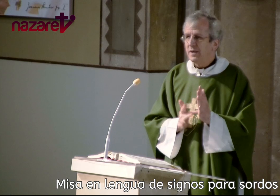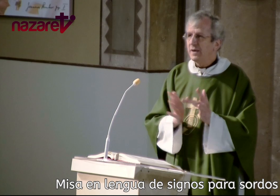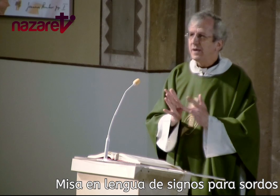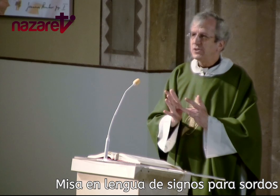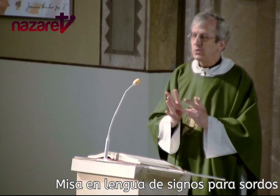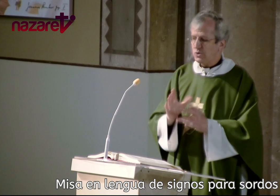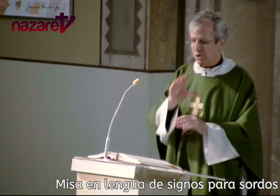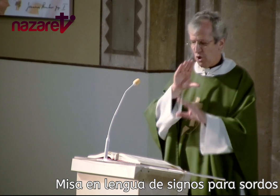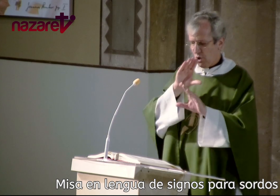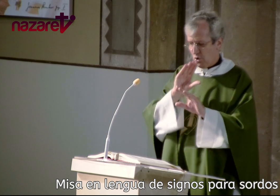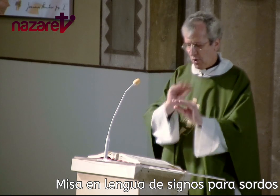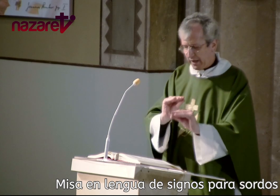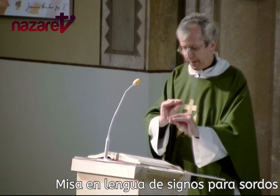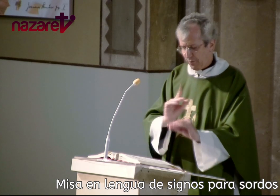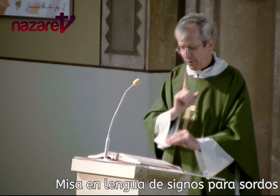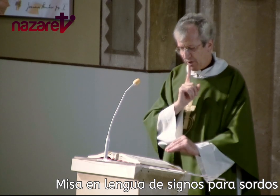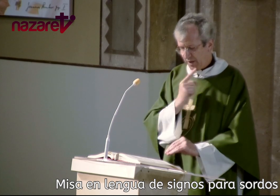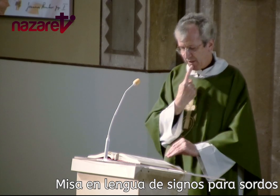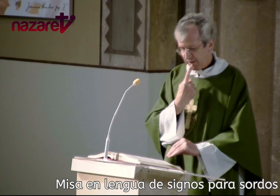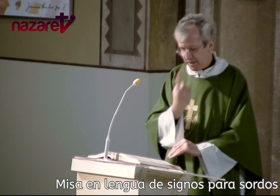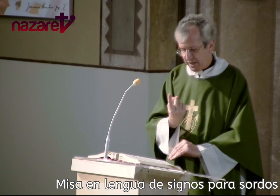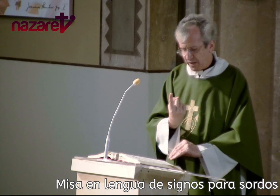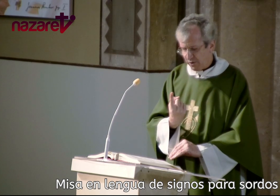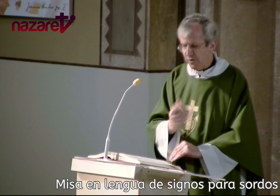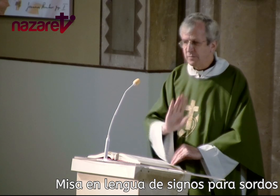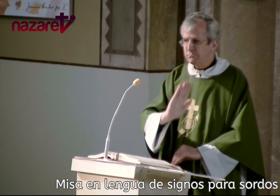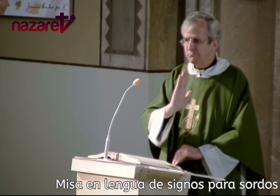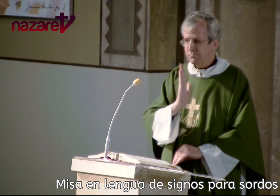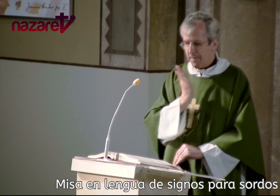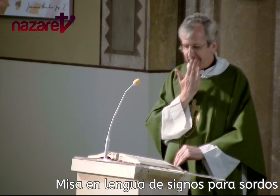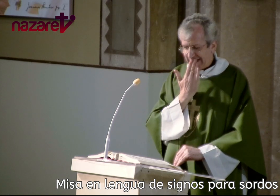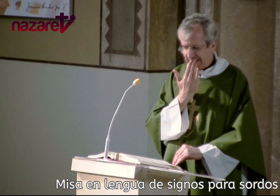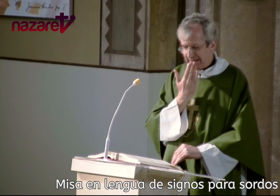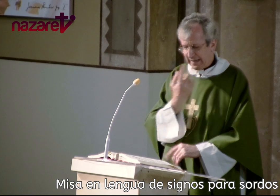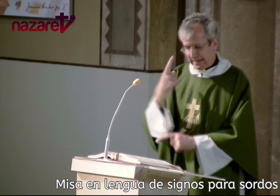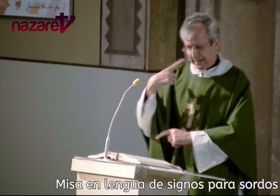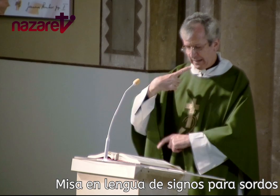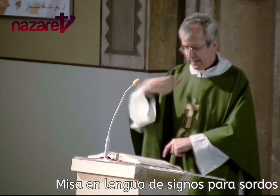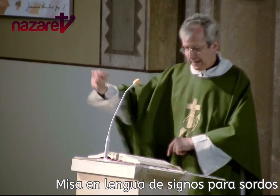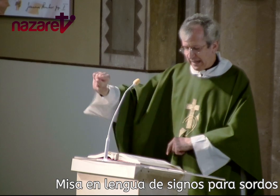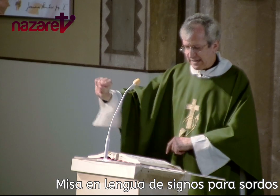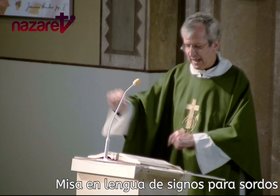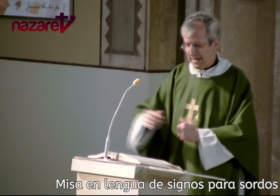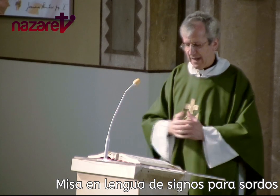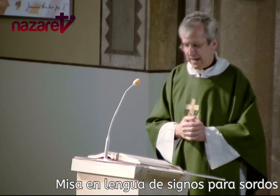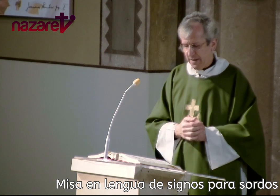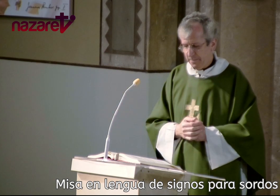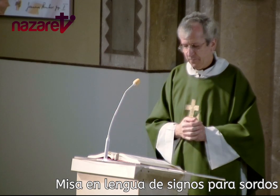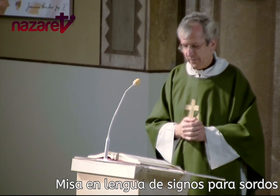jesús lo increpó diciendo cállate y sal de él